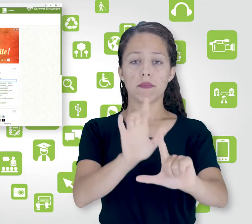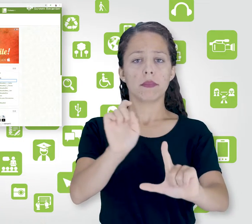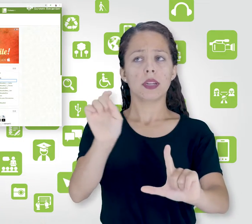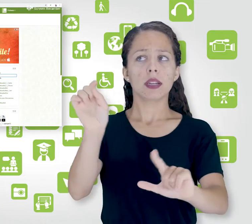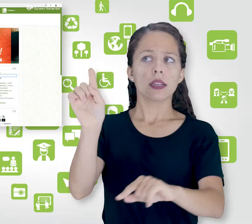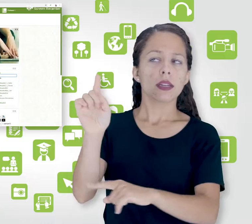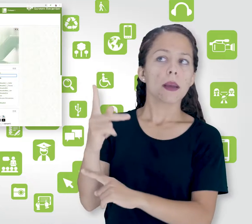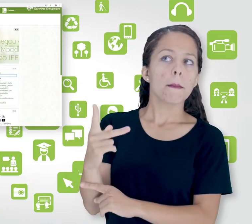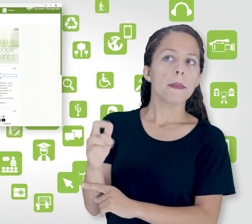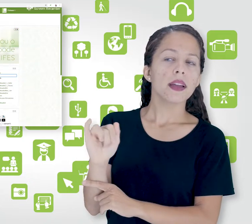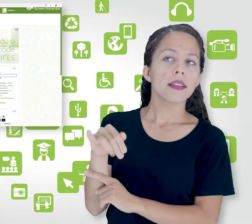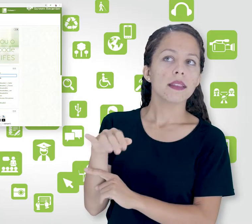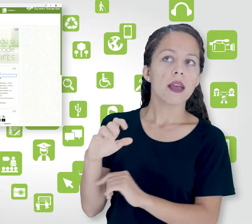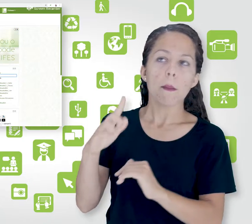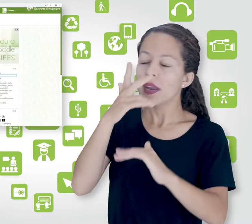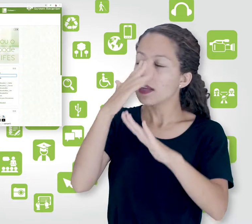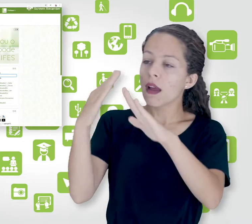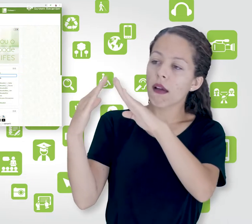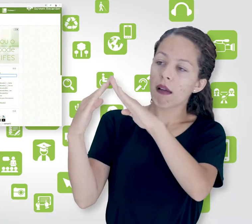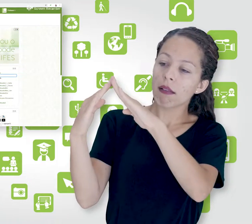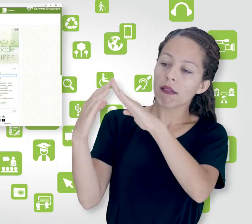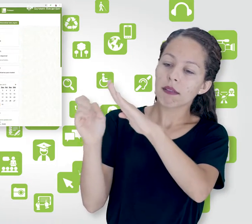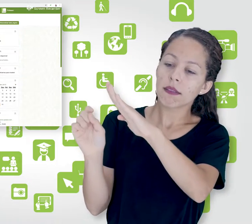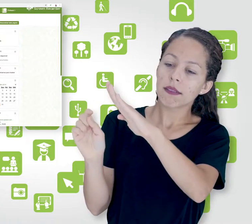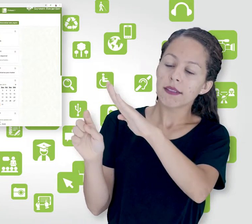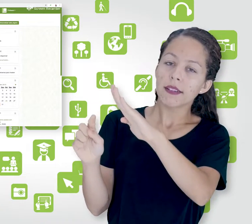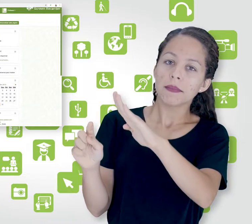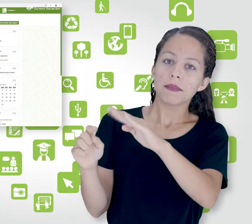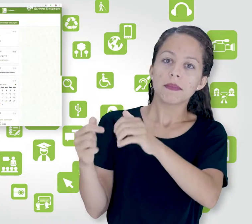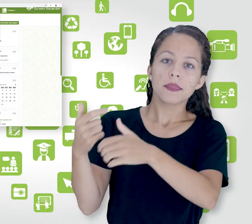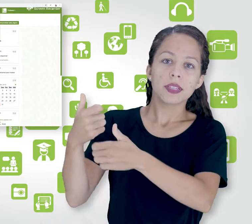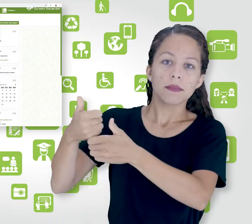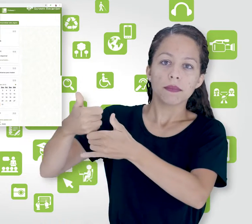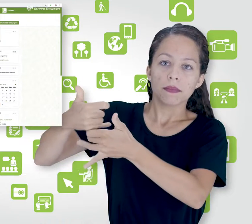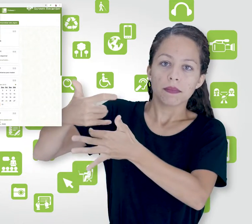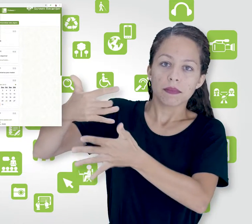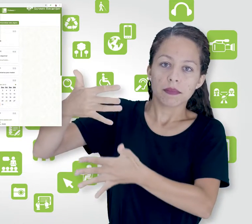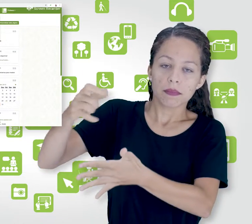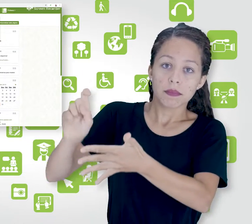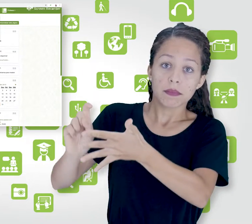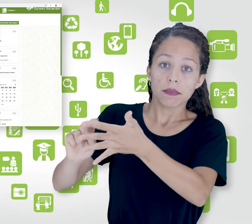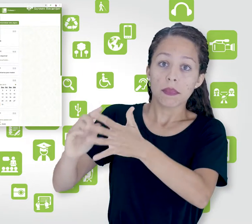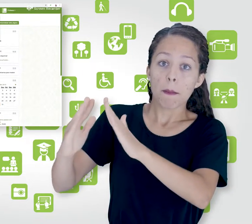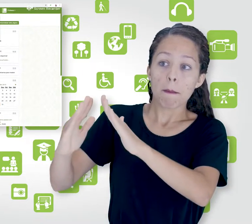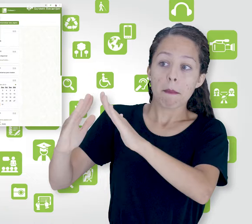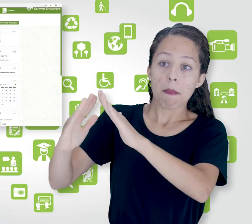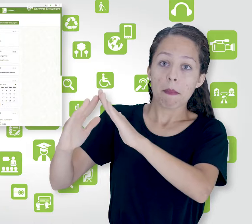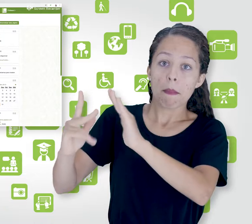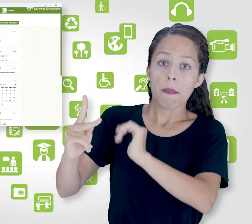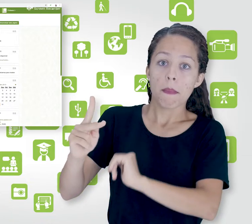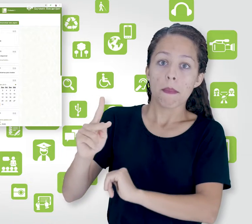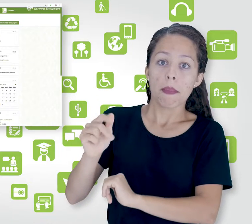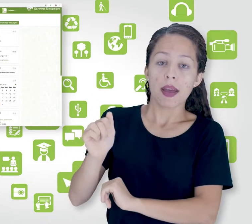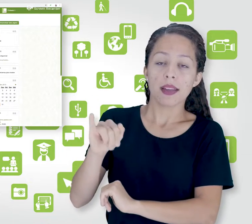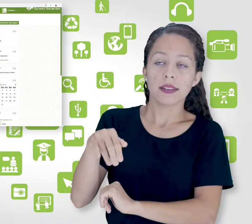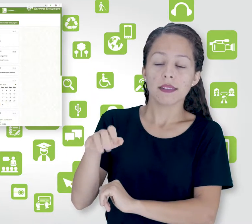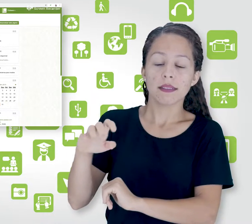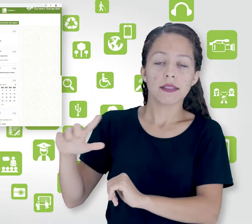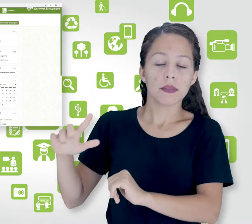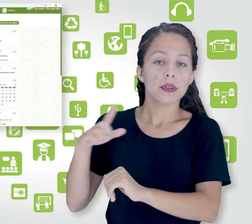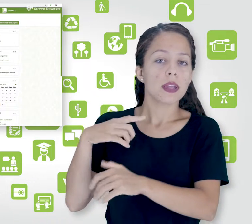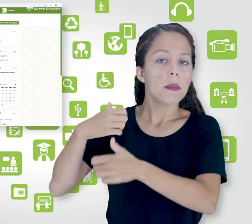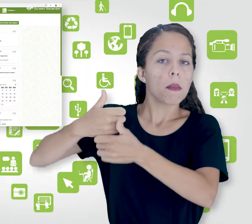acessar o painel por aqui ó clicando direto aqui ou aqui em cima também no menu suspenso o curso você vai ver painel aqui